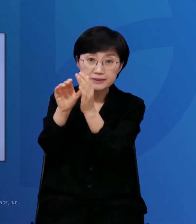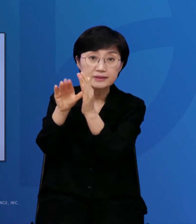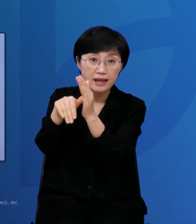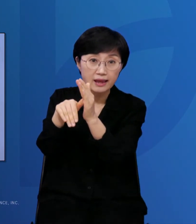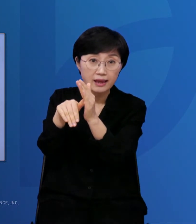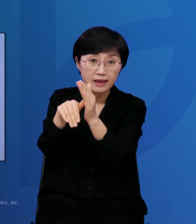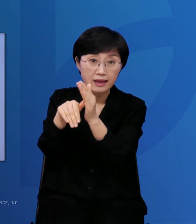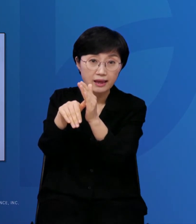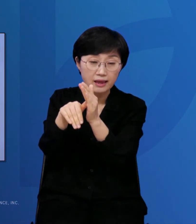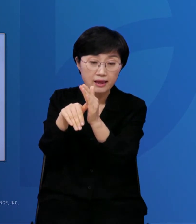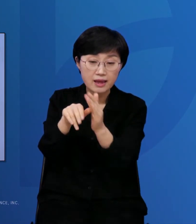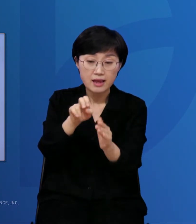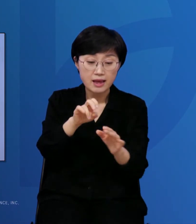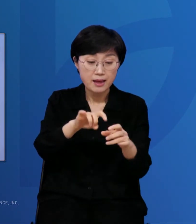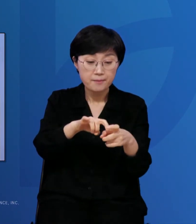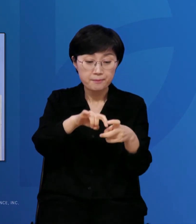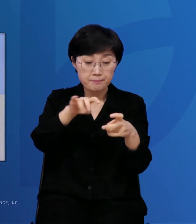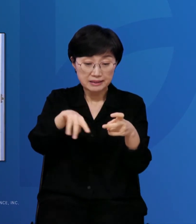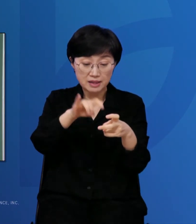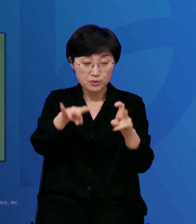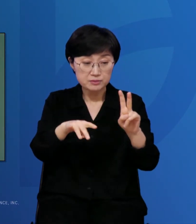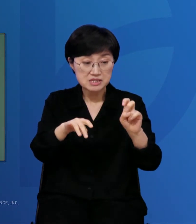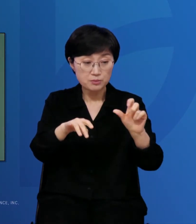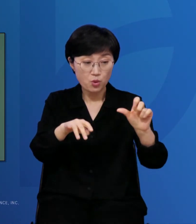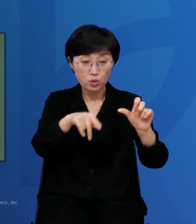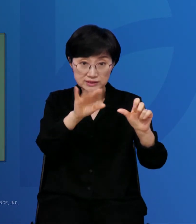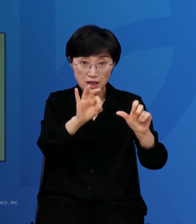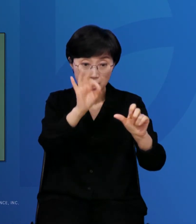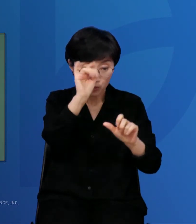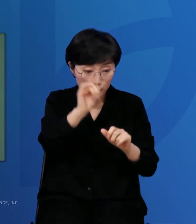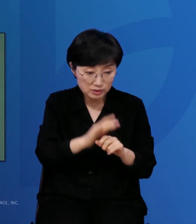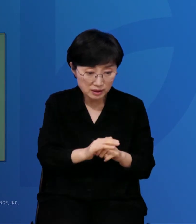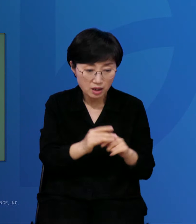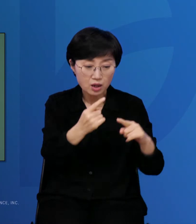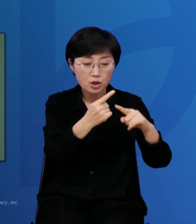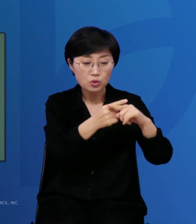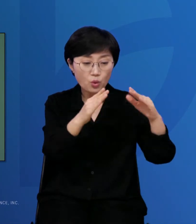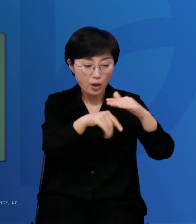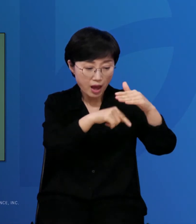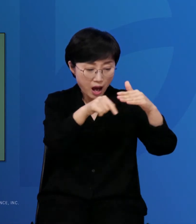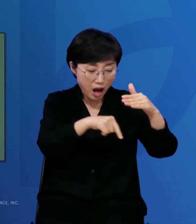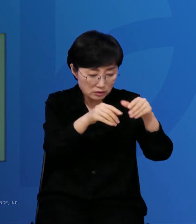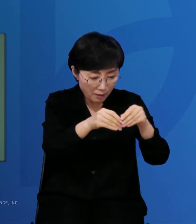25장에 교회 안에 막 가짜들이 막 숨어드는 겁니다.